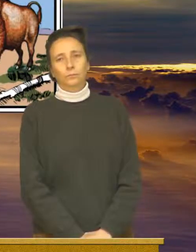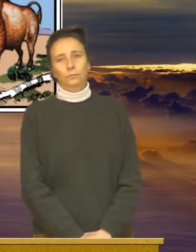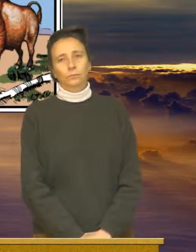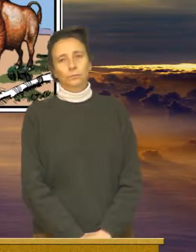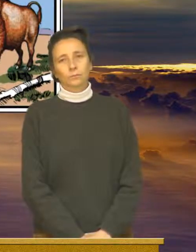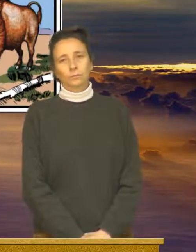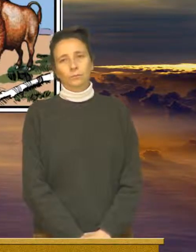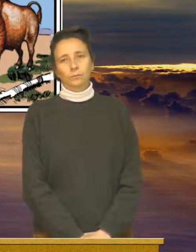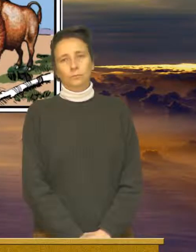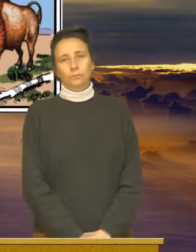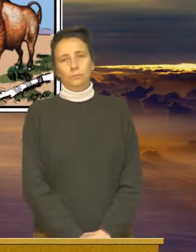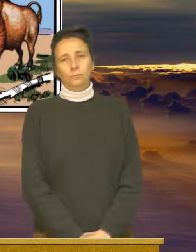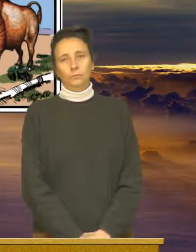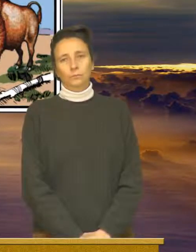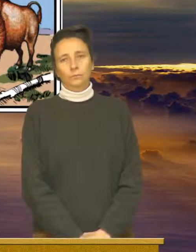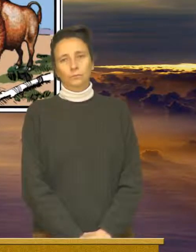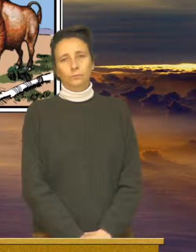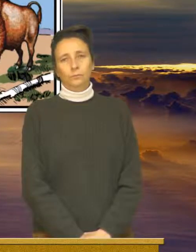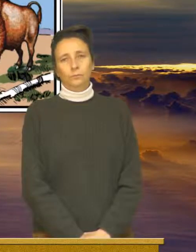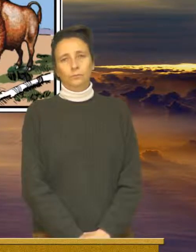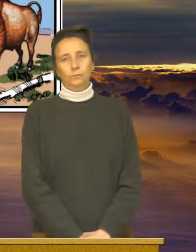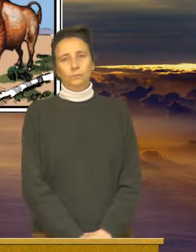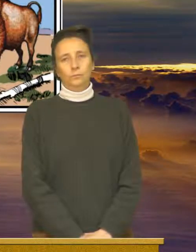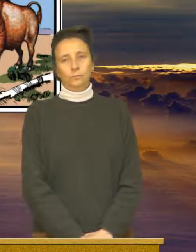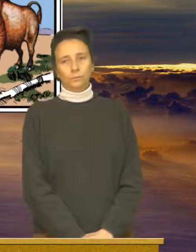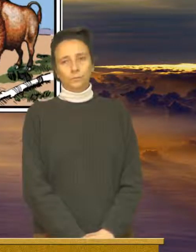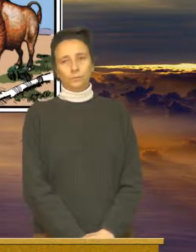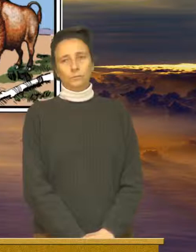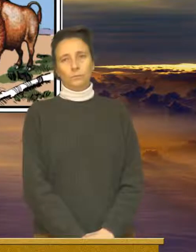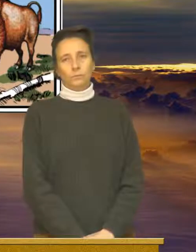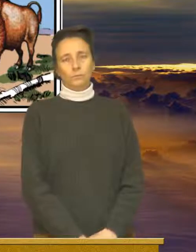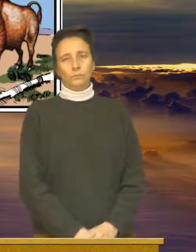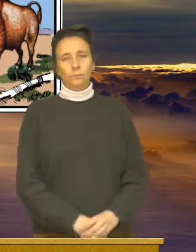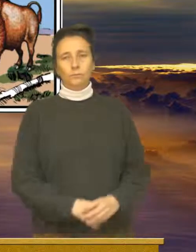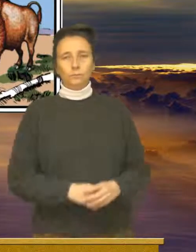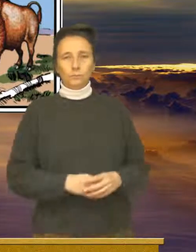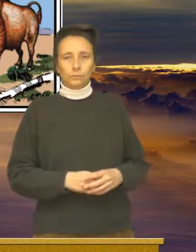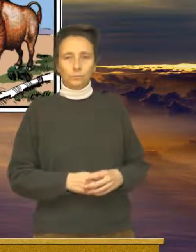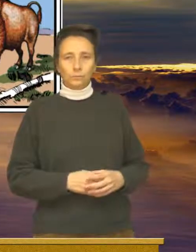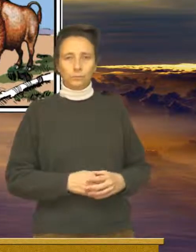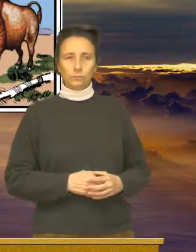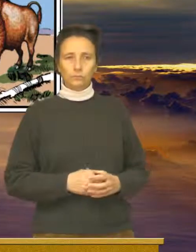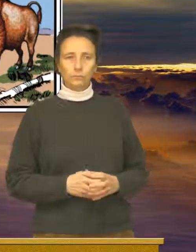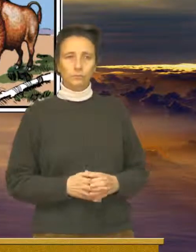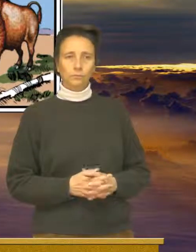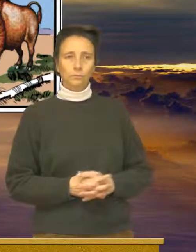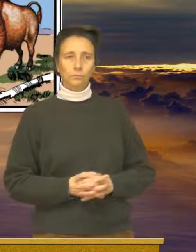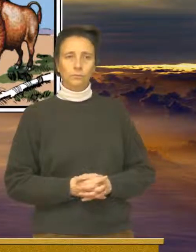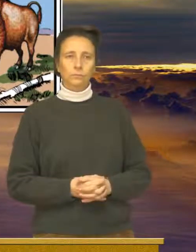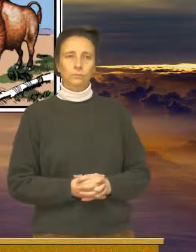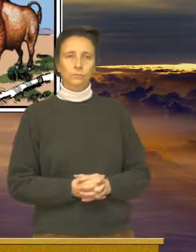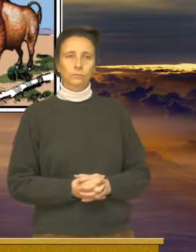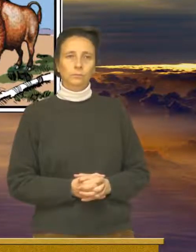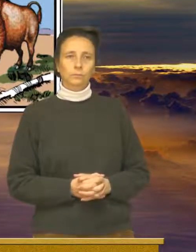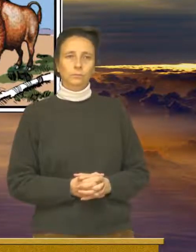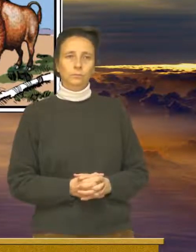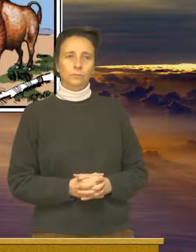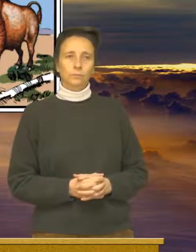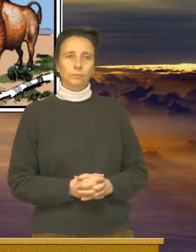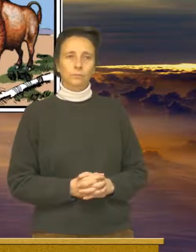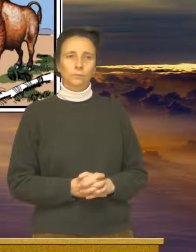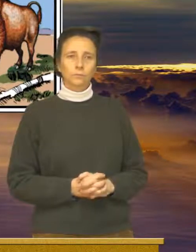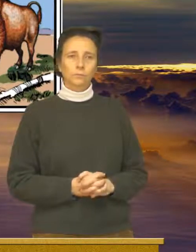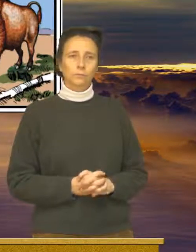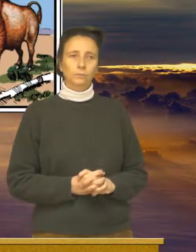de Hitler, el nombre de Stalin, y ellos encuentran de una manera la calculación que coincide con el número